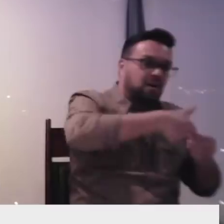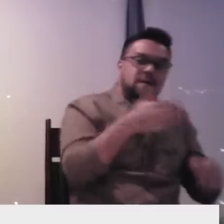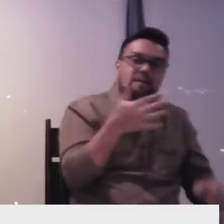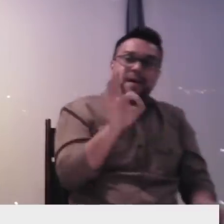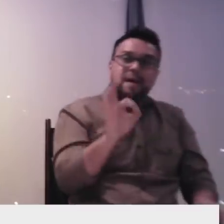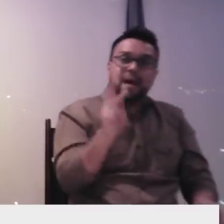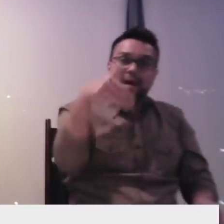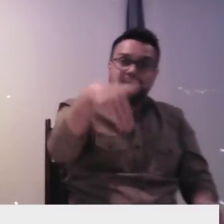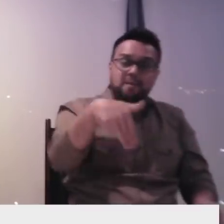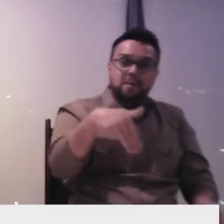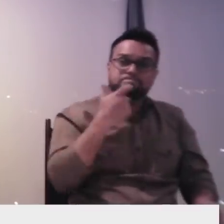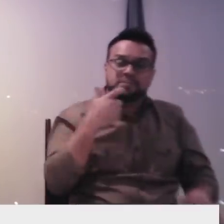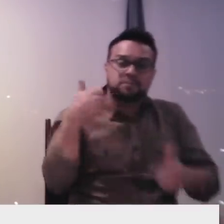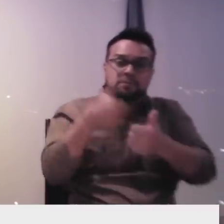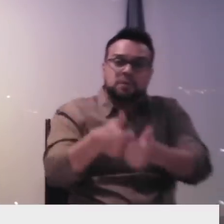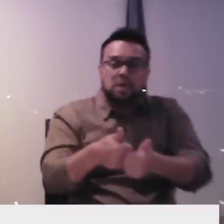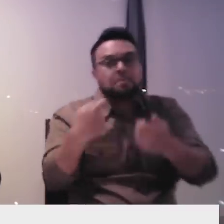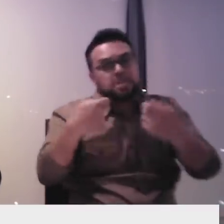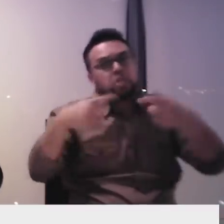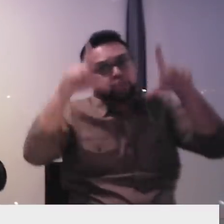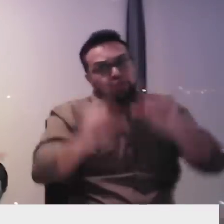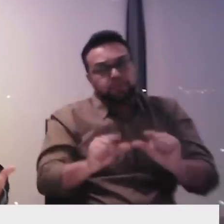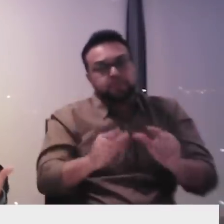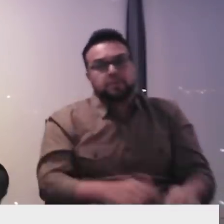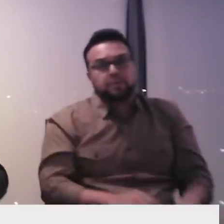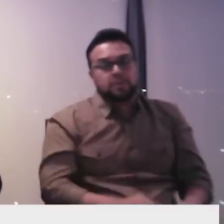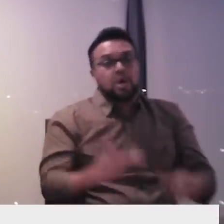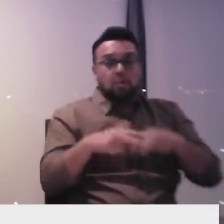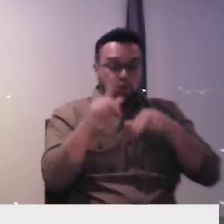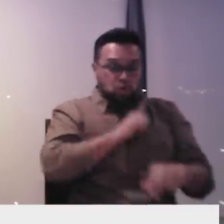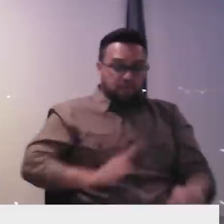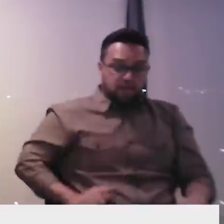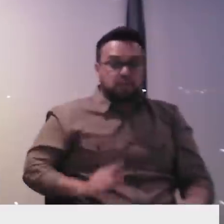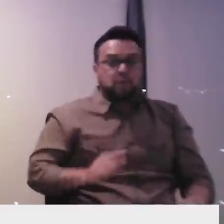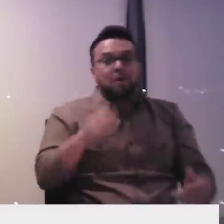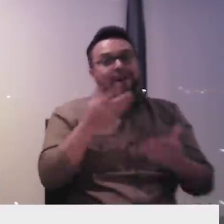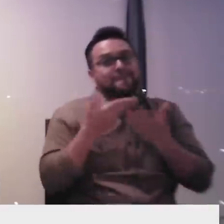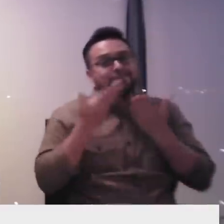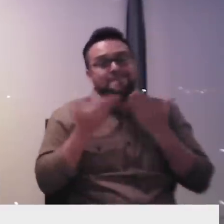usina. Vai ter que diminuir. Agora, governadores vão perder receita.